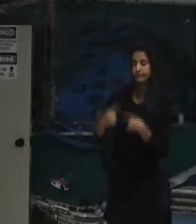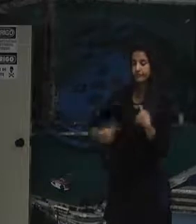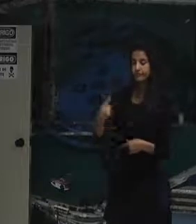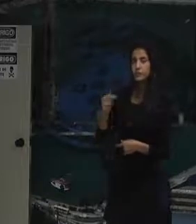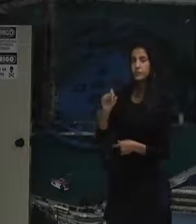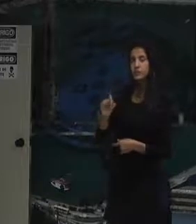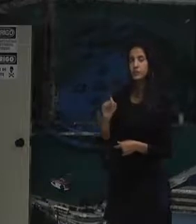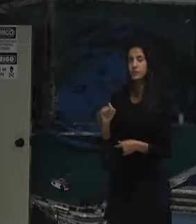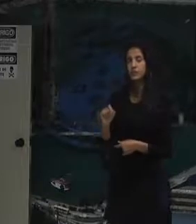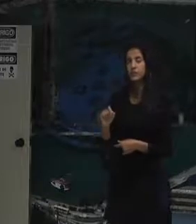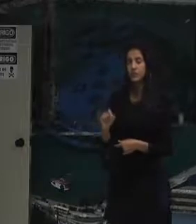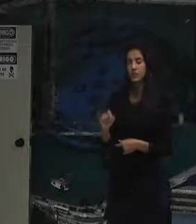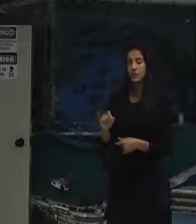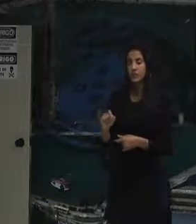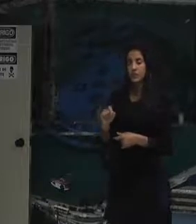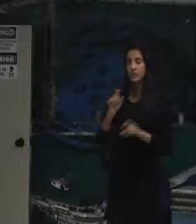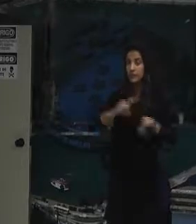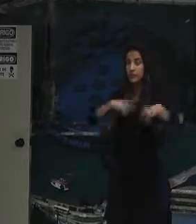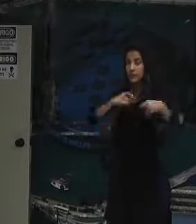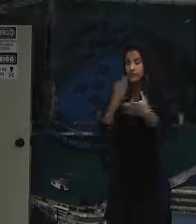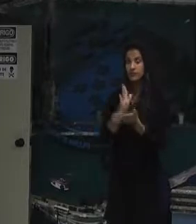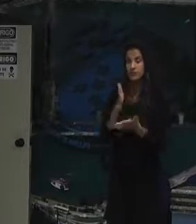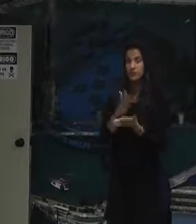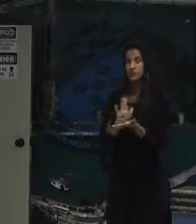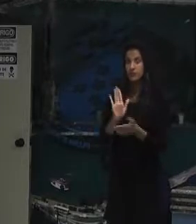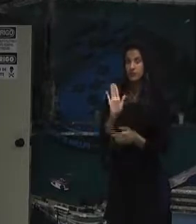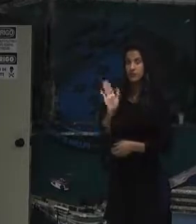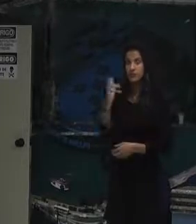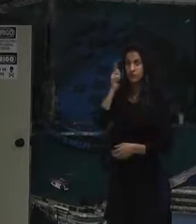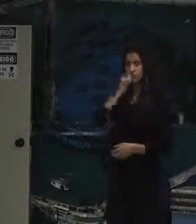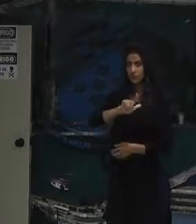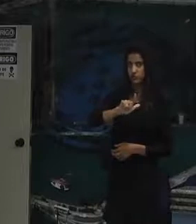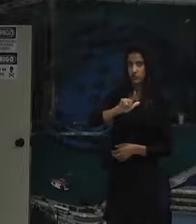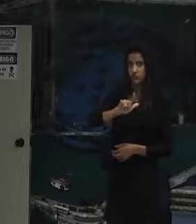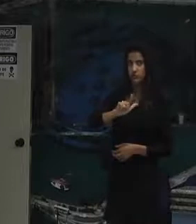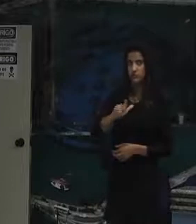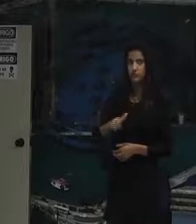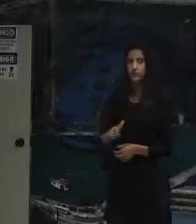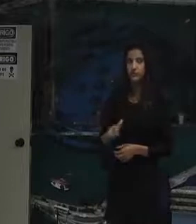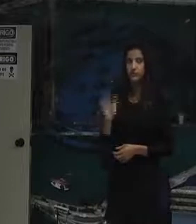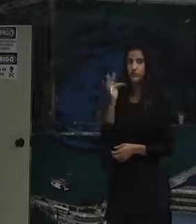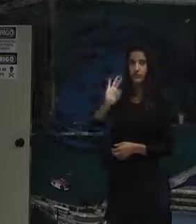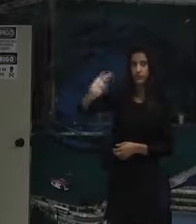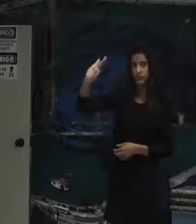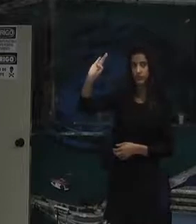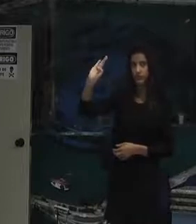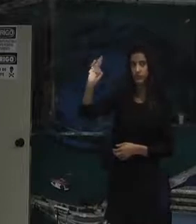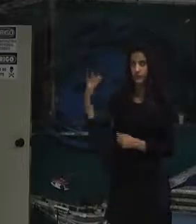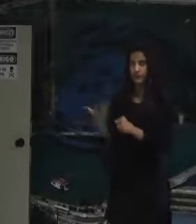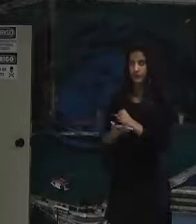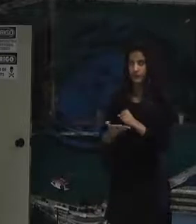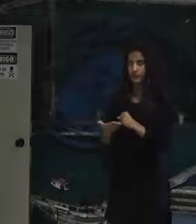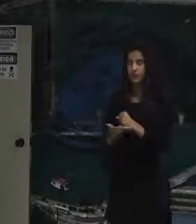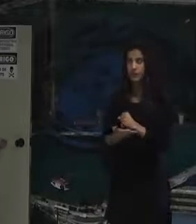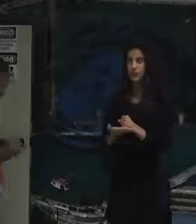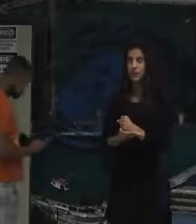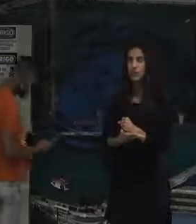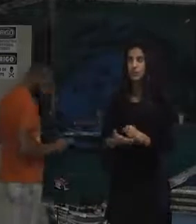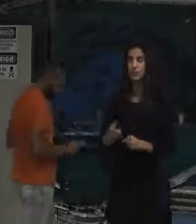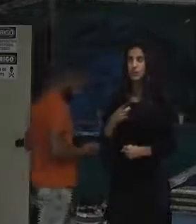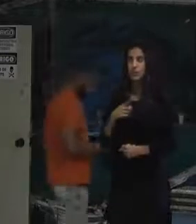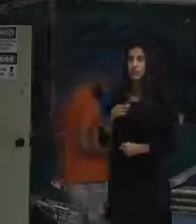contrato das fazendas de cacau, que foi liberado um recurso pelo governo federal, baseado na assistência técnica da